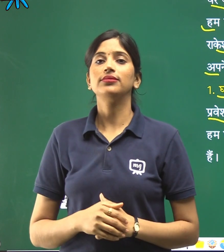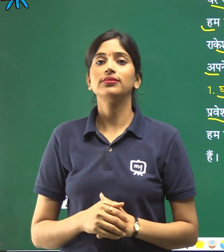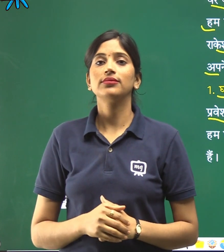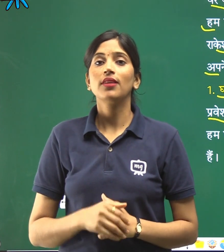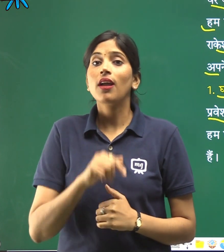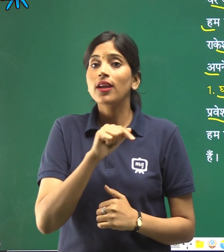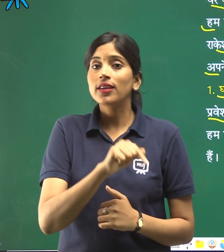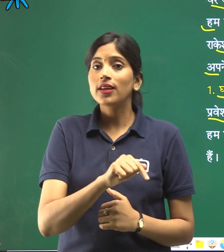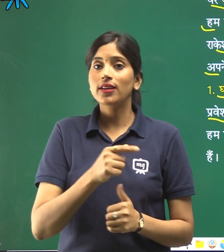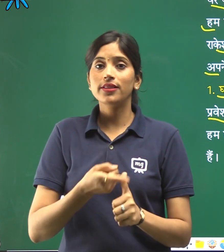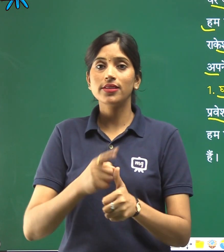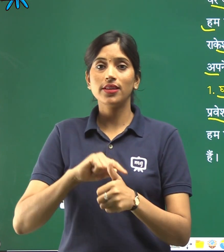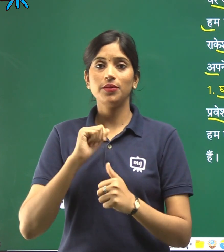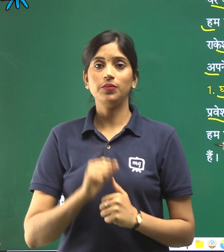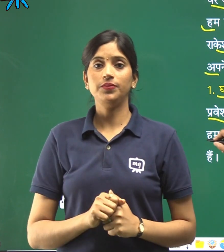यहीं से